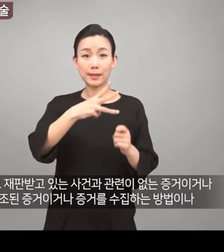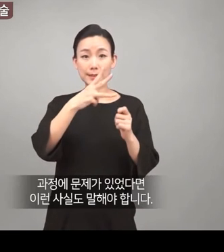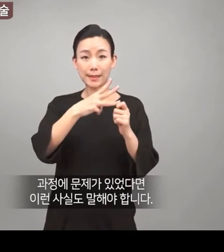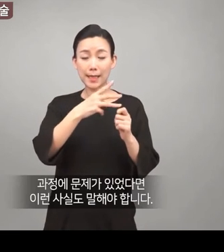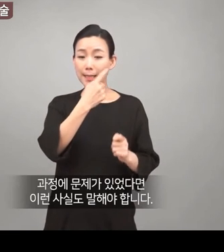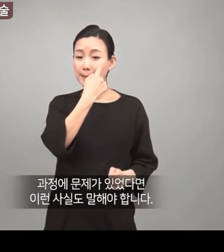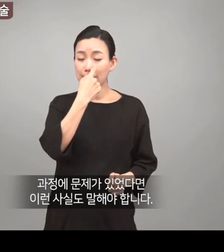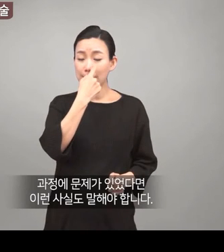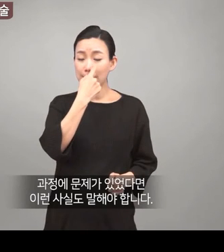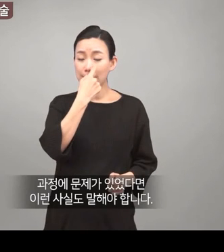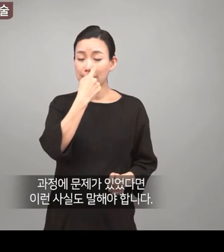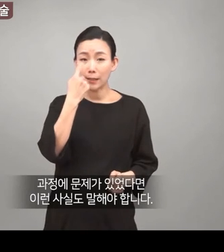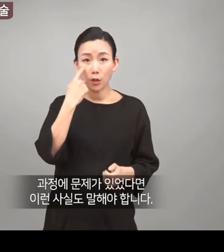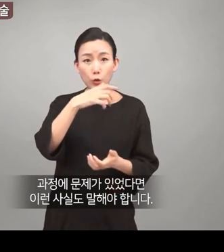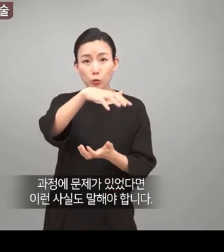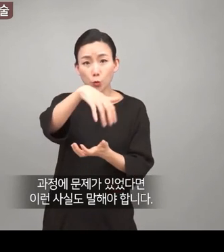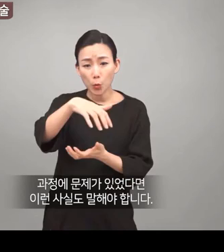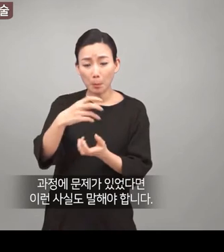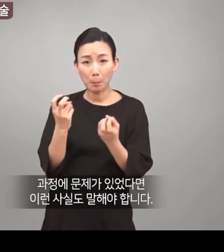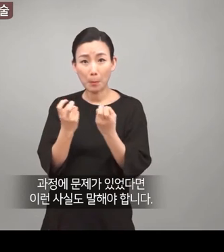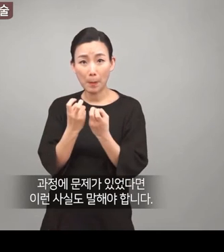거짓 증거이거나